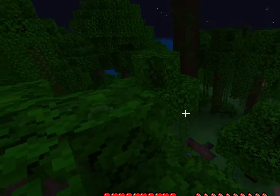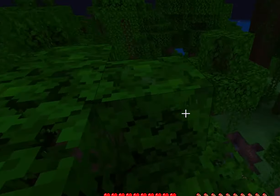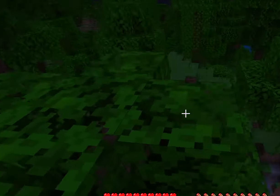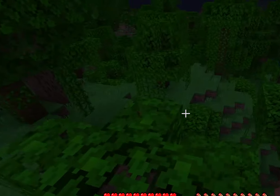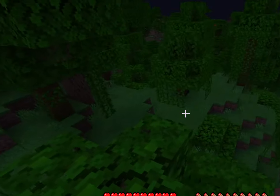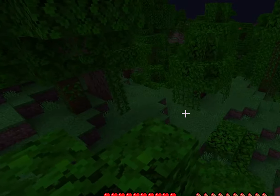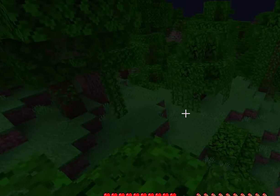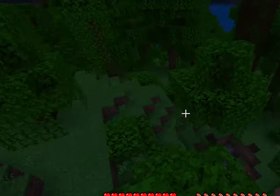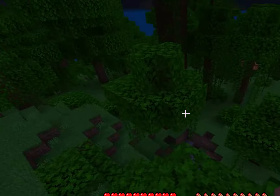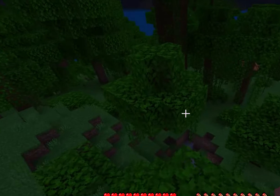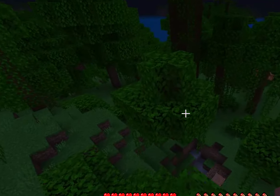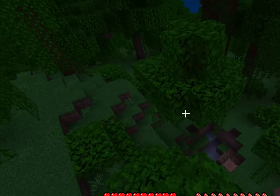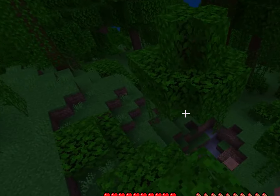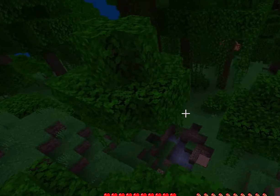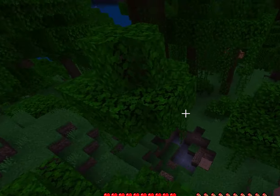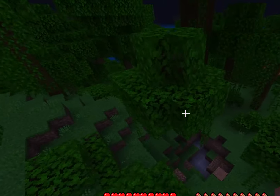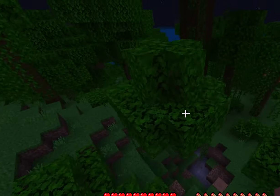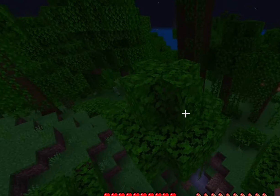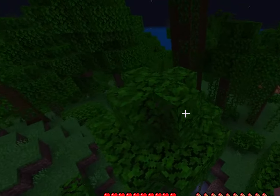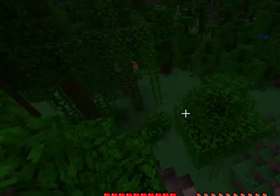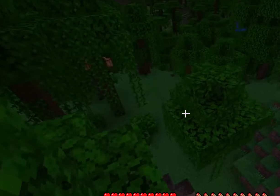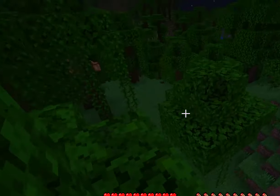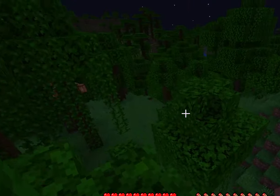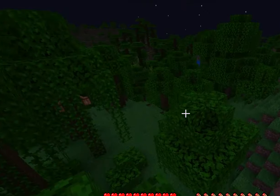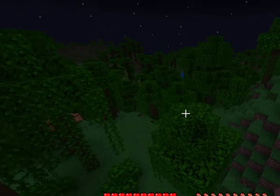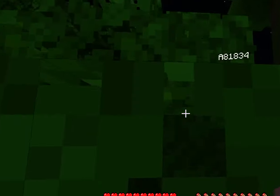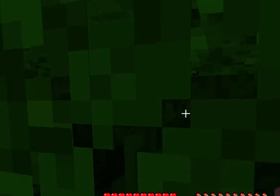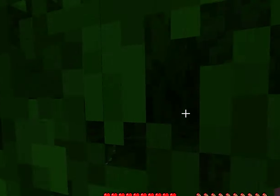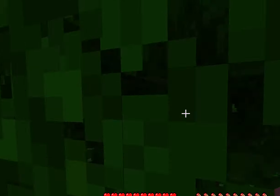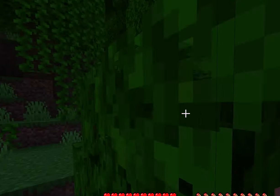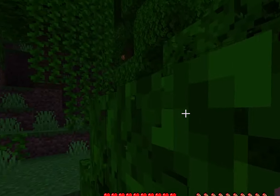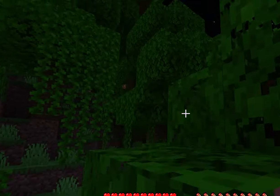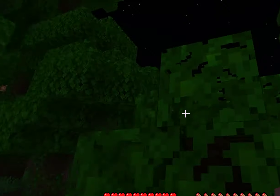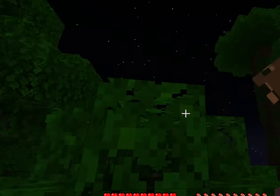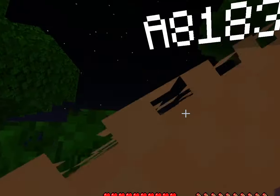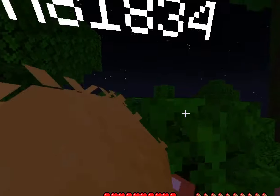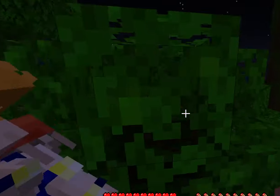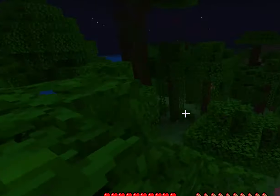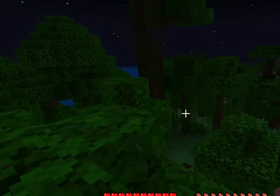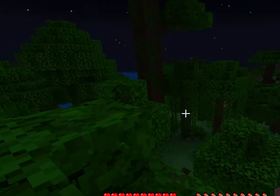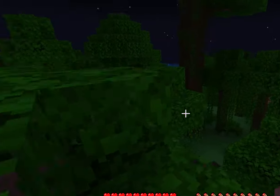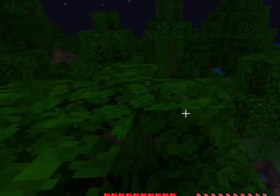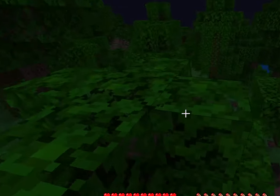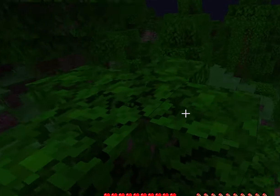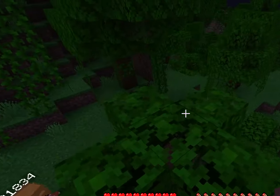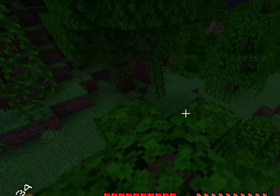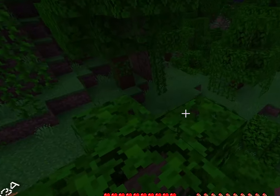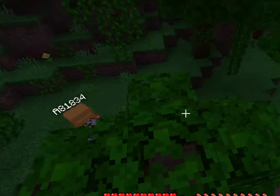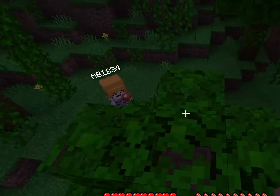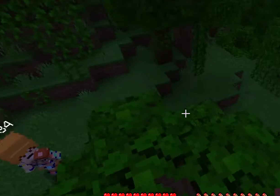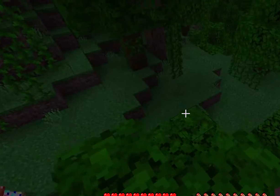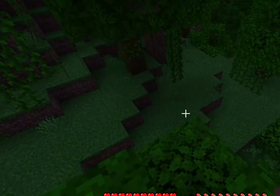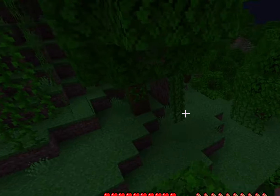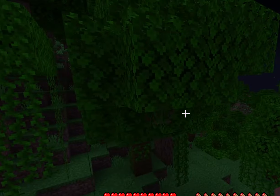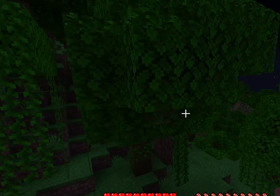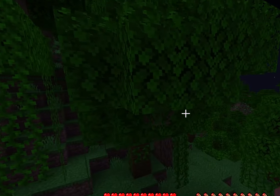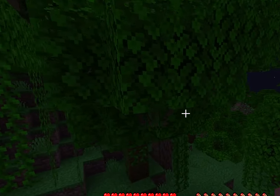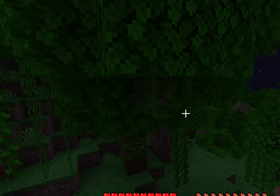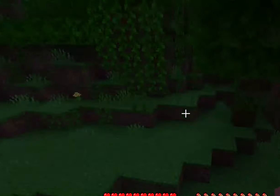すごいな、真逆のABSさんってこうなるんだ。すごい面白い。真逆になったら、面白いですね。真